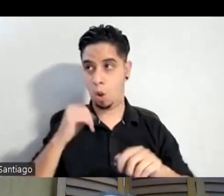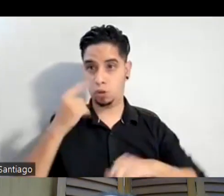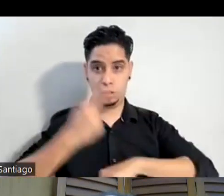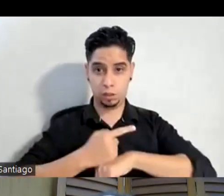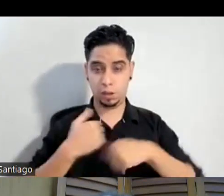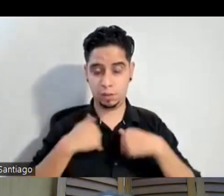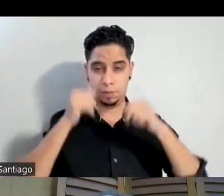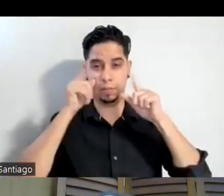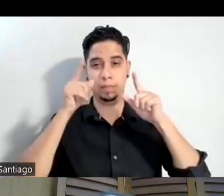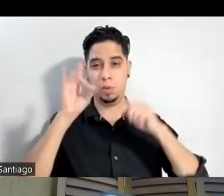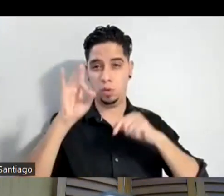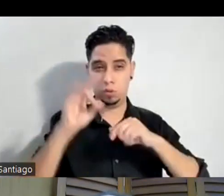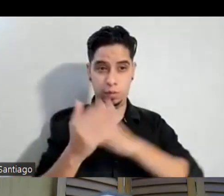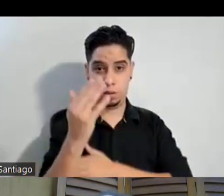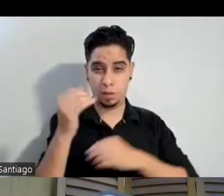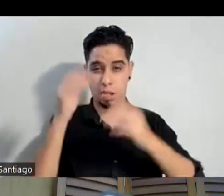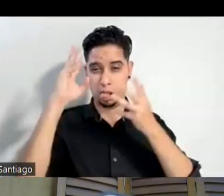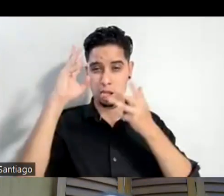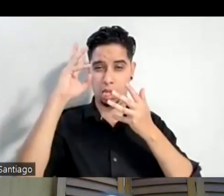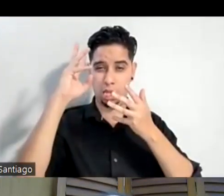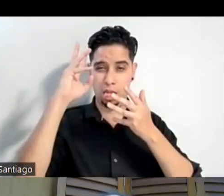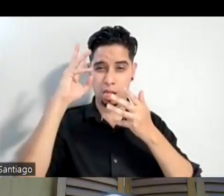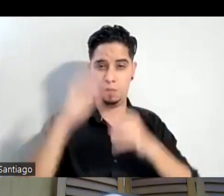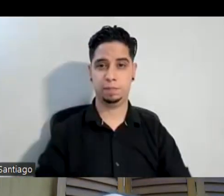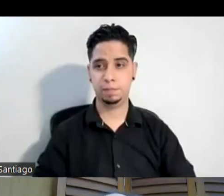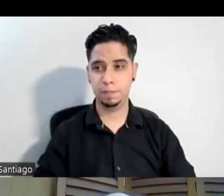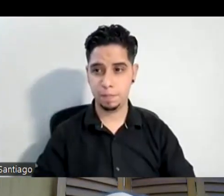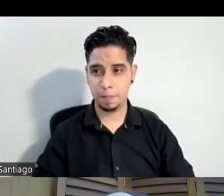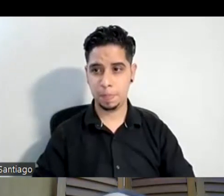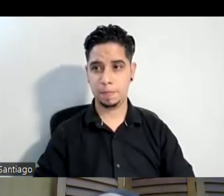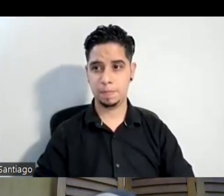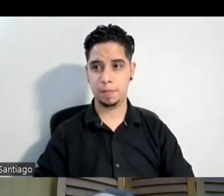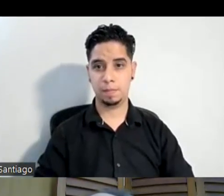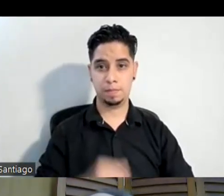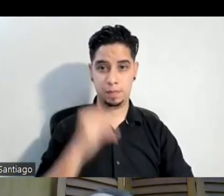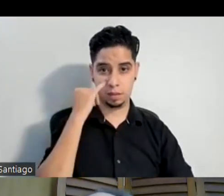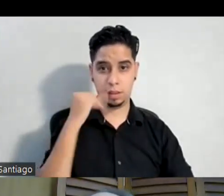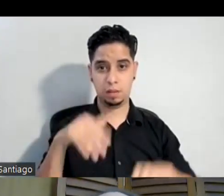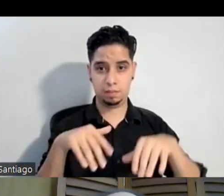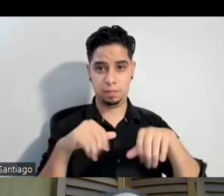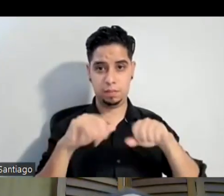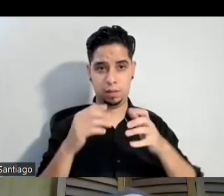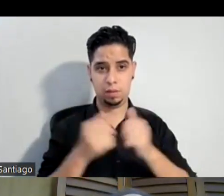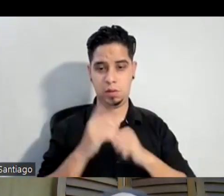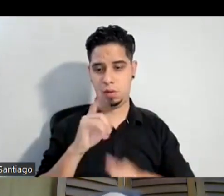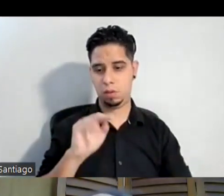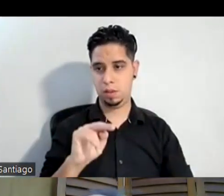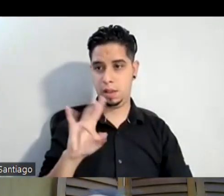mañana y estábamos así o si ponías clases con Dean a las 7 a las 7 no yo también pero